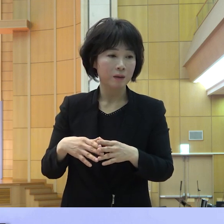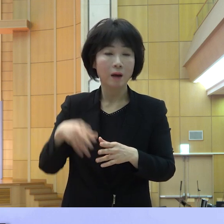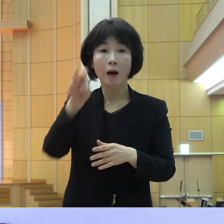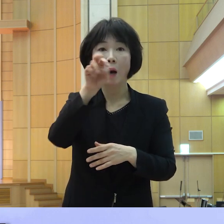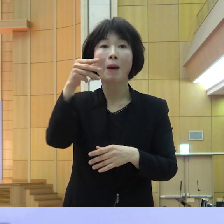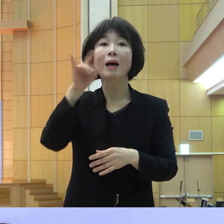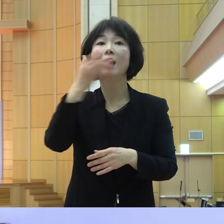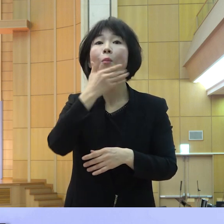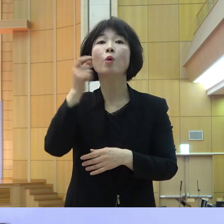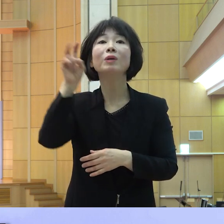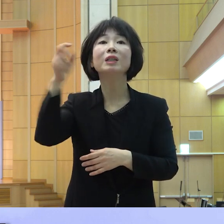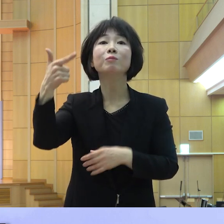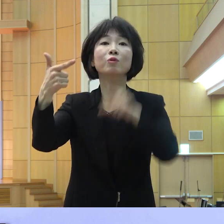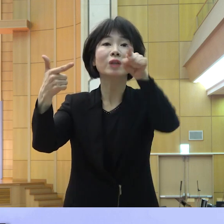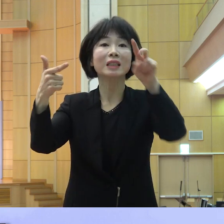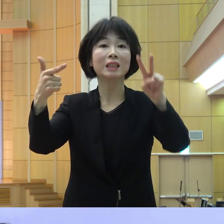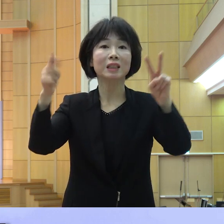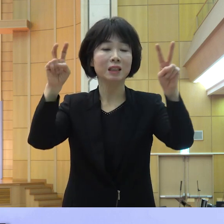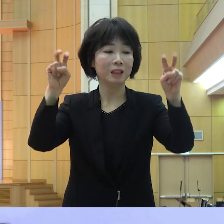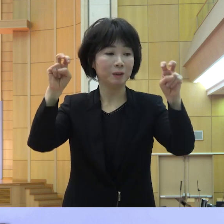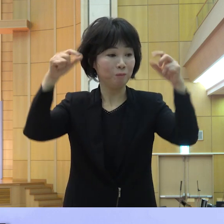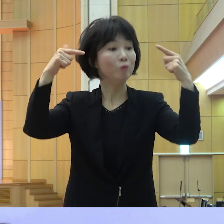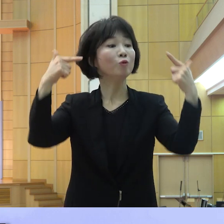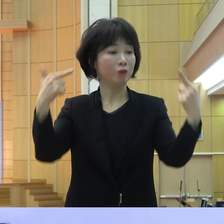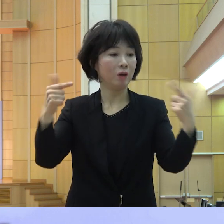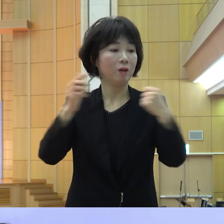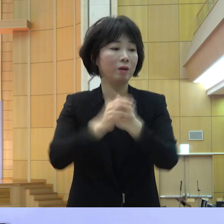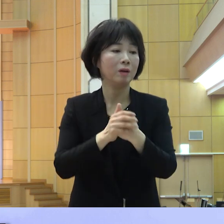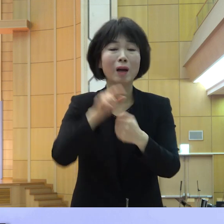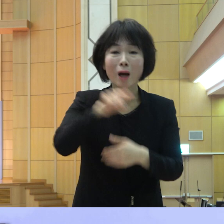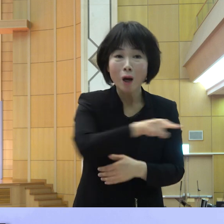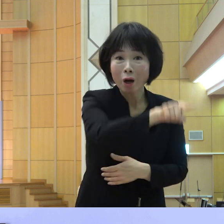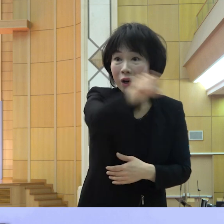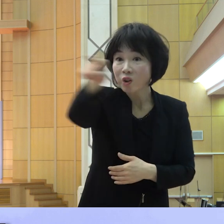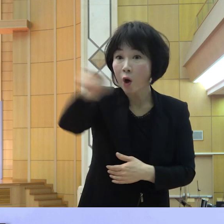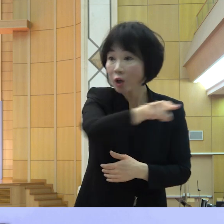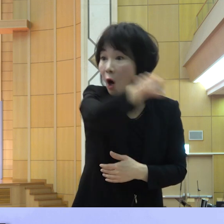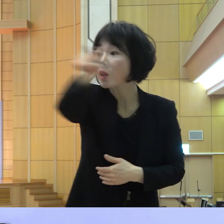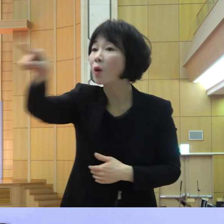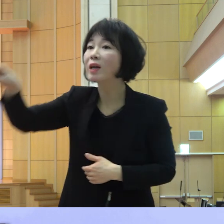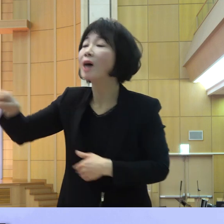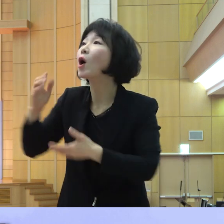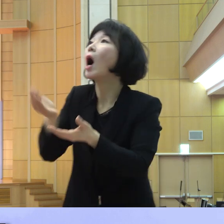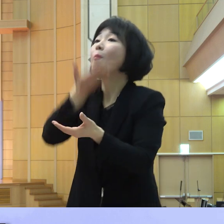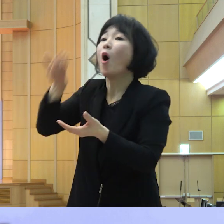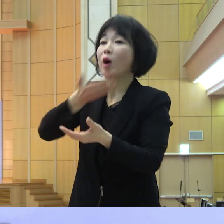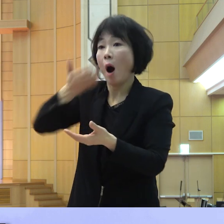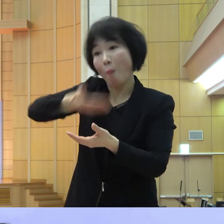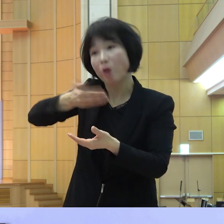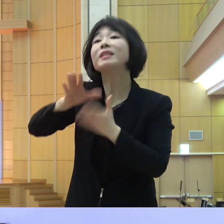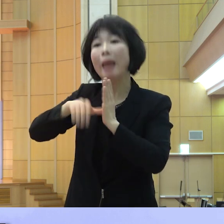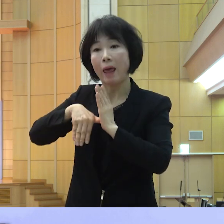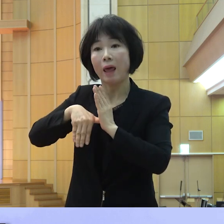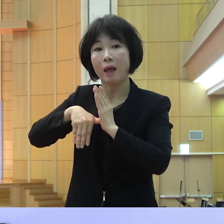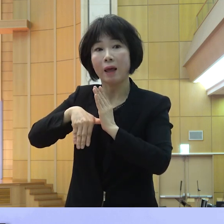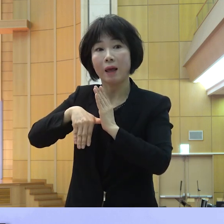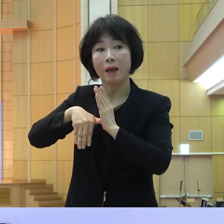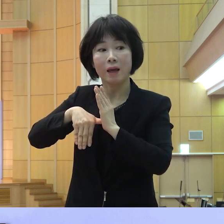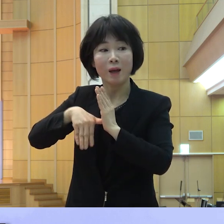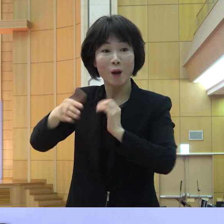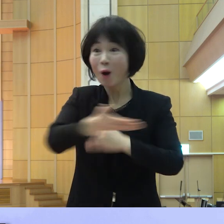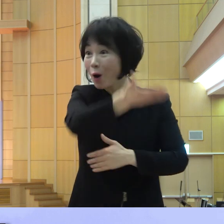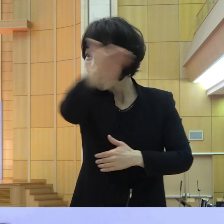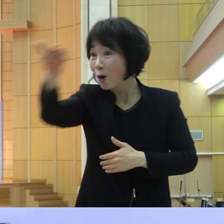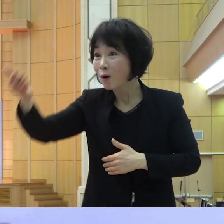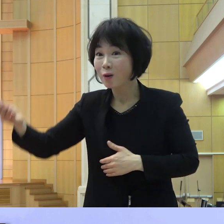마태복음 26장 26절부터 28절까지 보는데, 저희가 먹을 때에 우리 성도님들 가정에